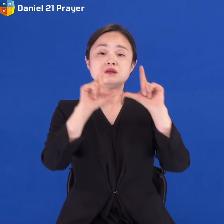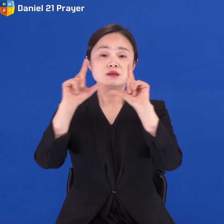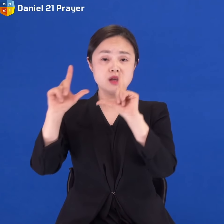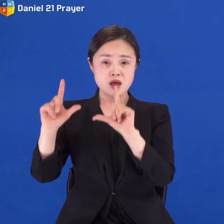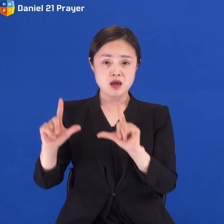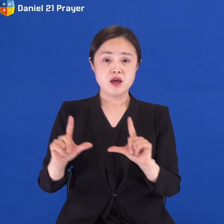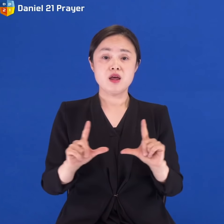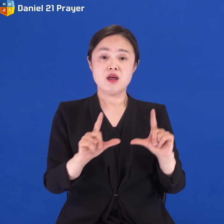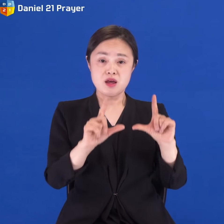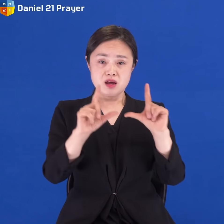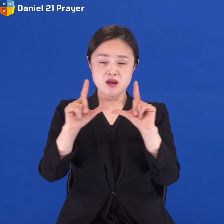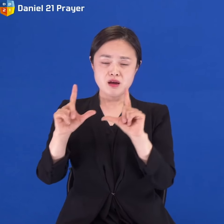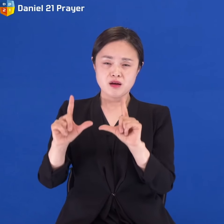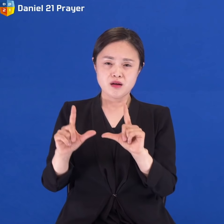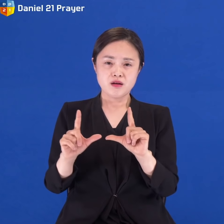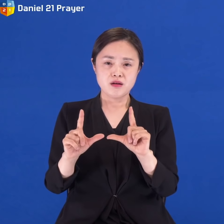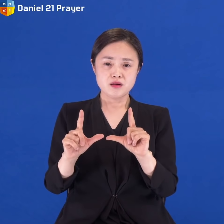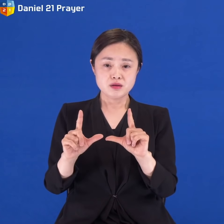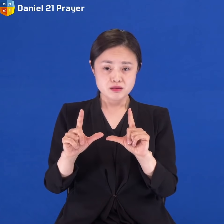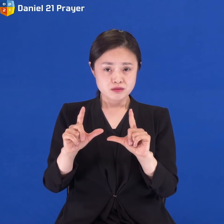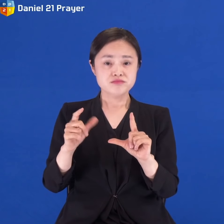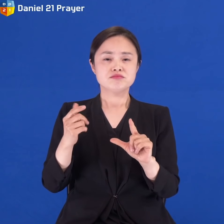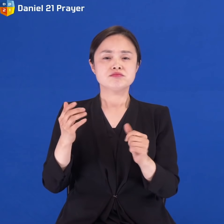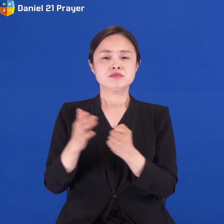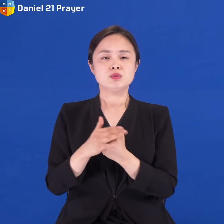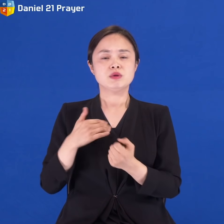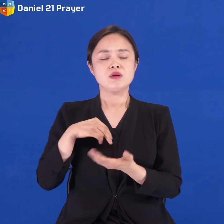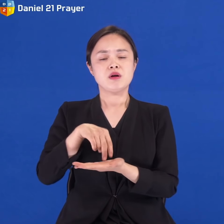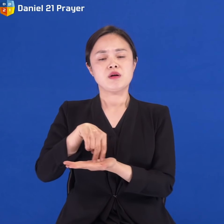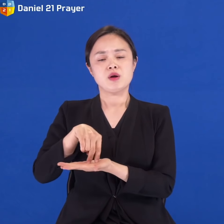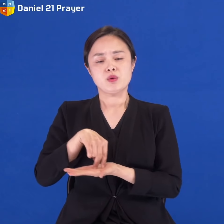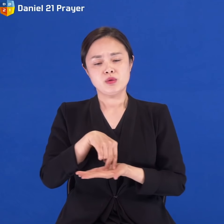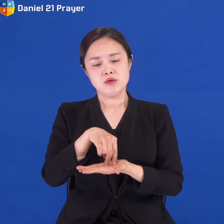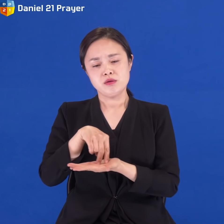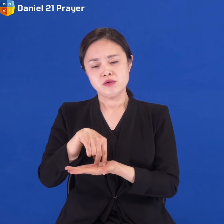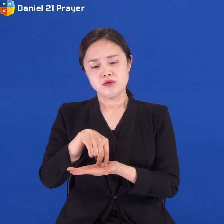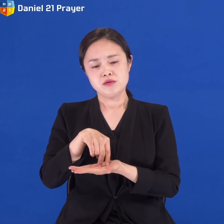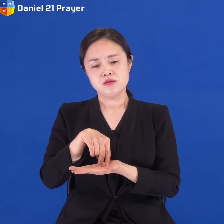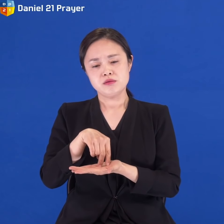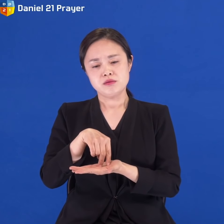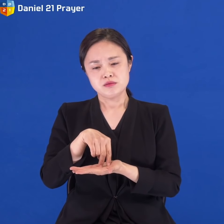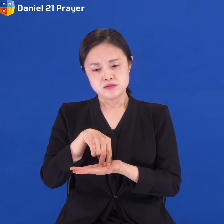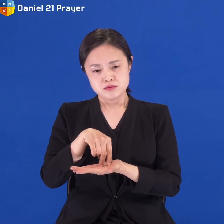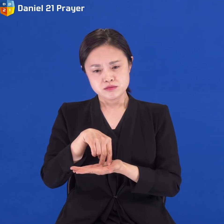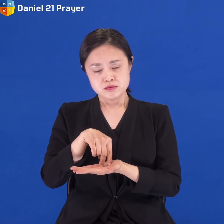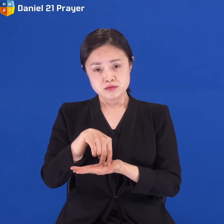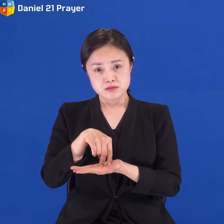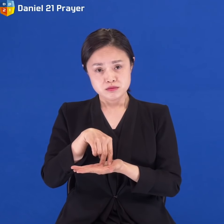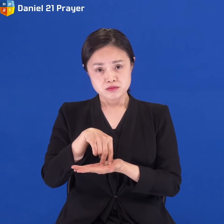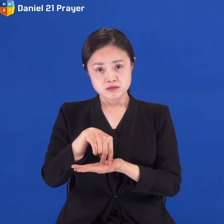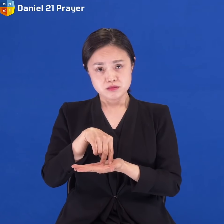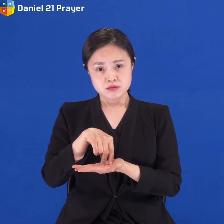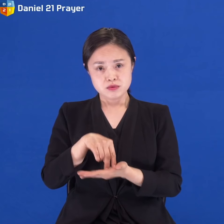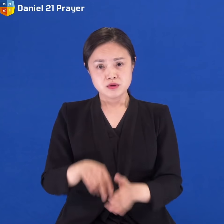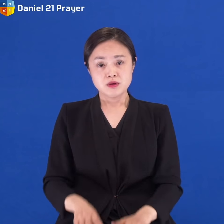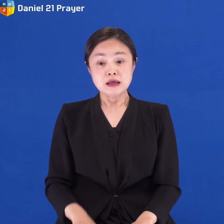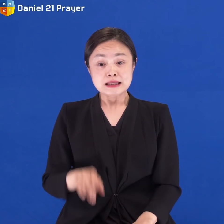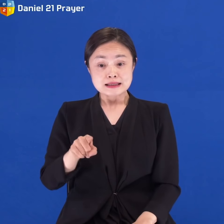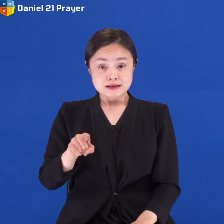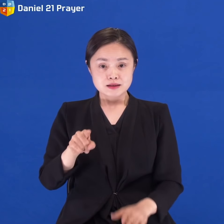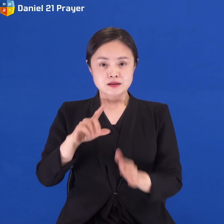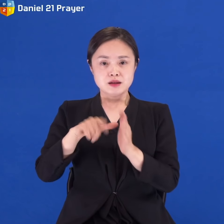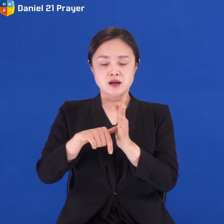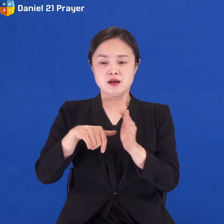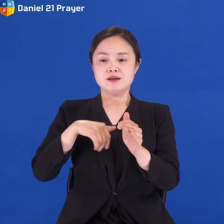되는 남자들과 잠을 자고 낙태를 하는 것을 화장실에서 수도 없이 듣곤 했습니다.